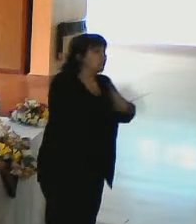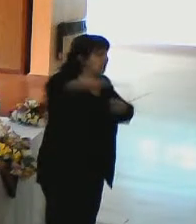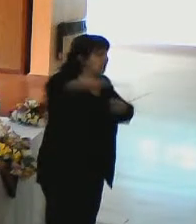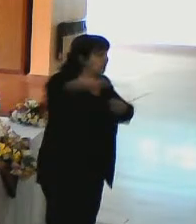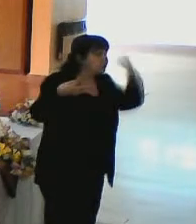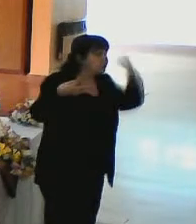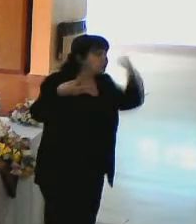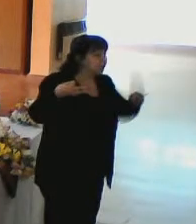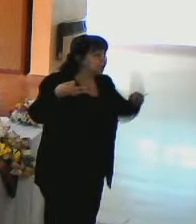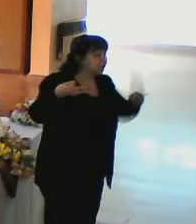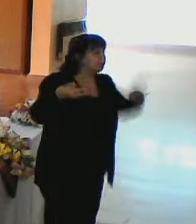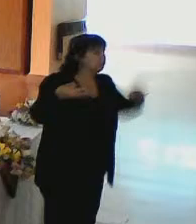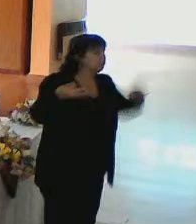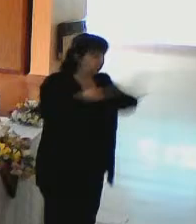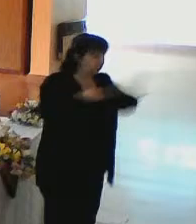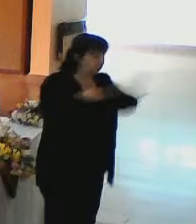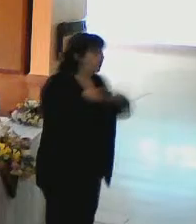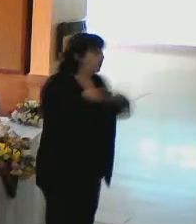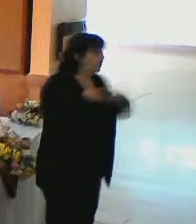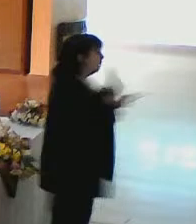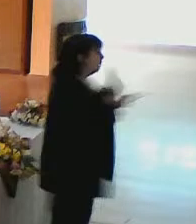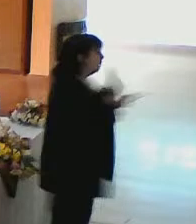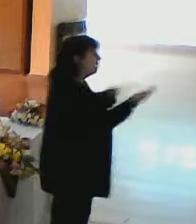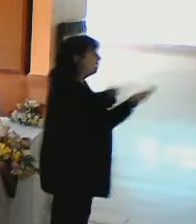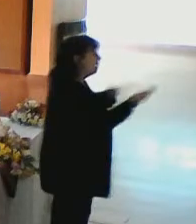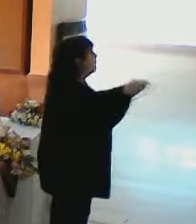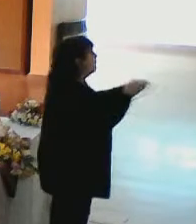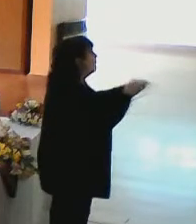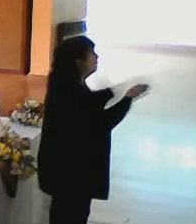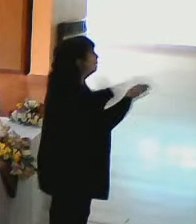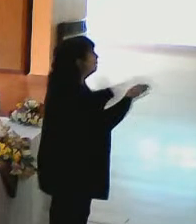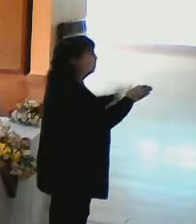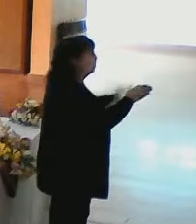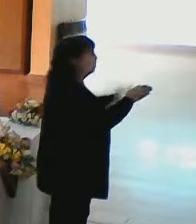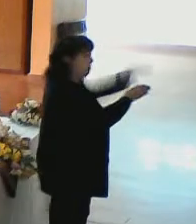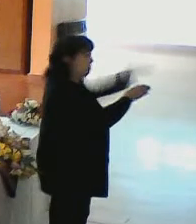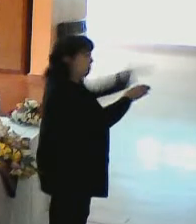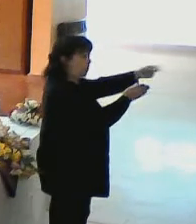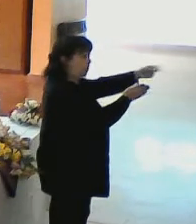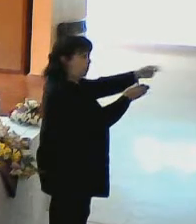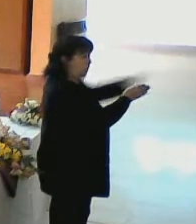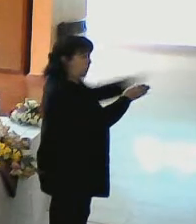está ocurriendo a sus hijos. Entonces ahí se torna más difícil la entrevista.